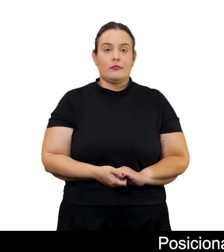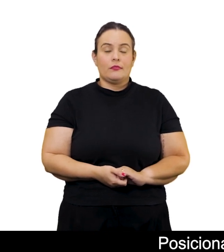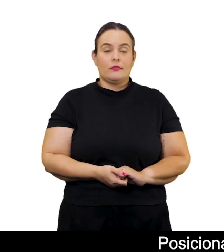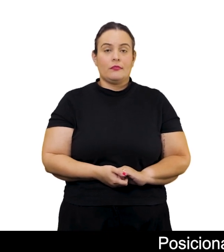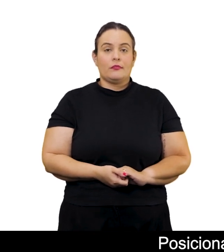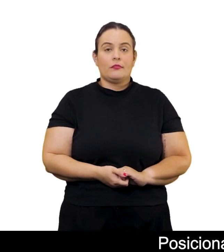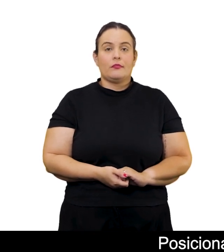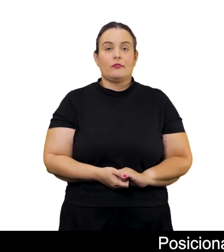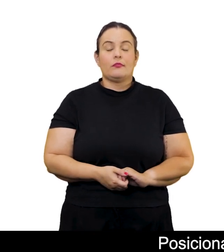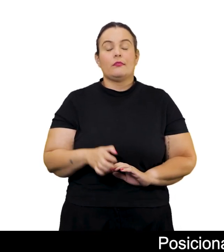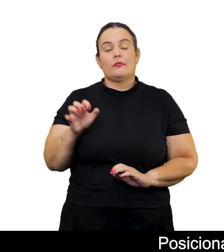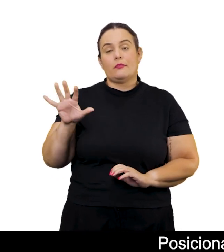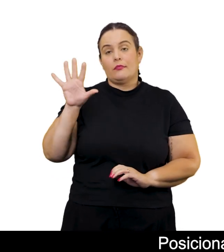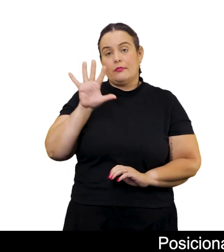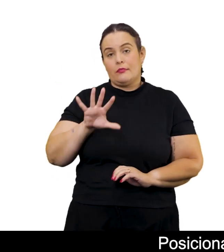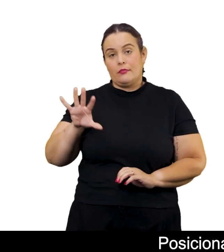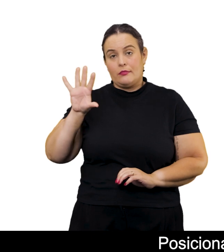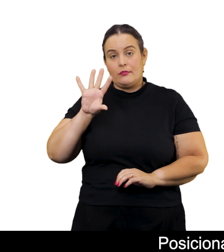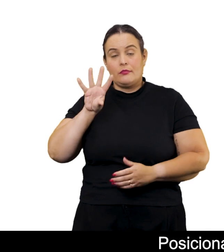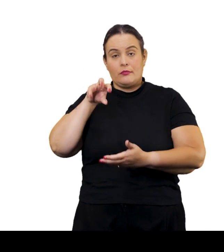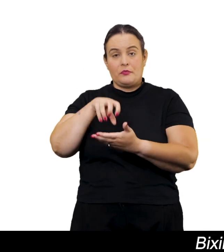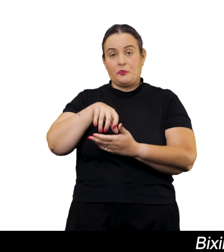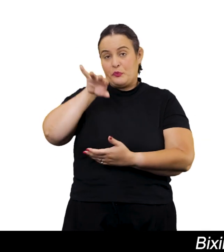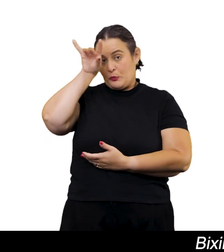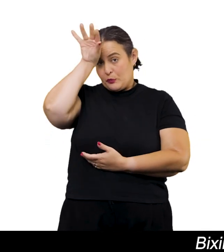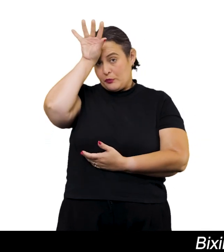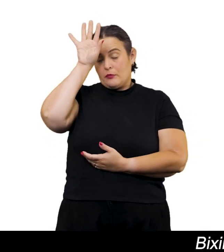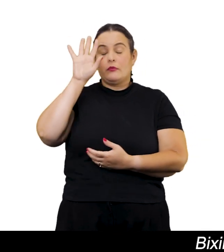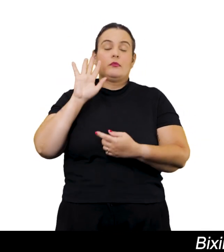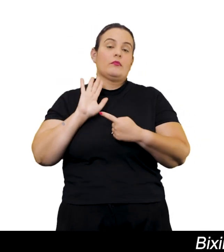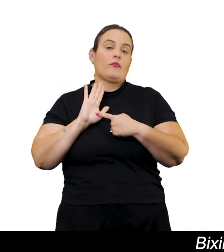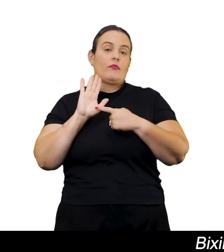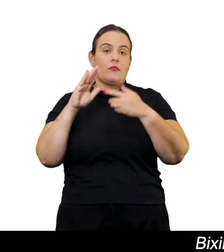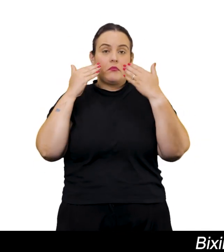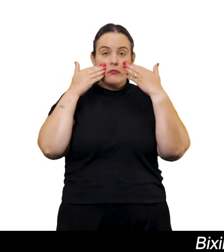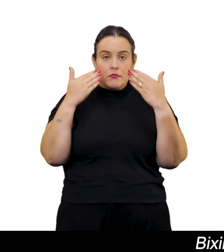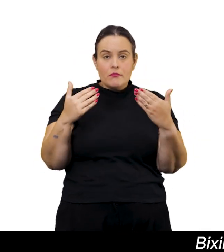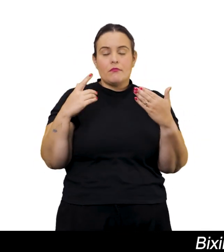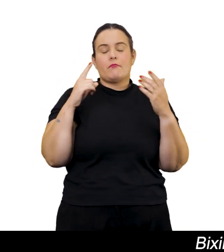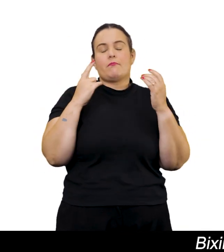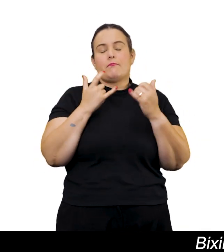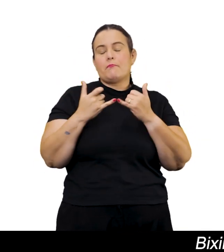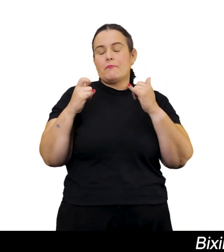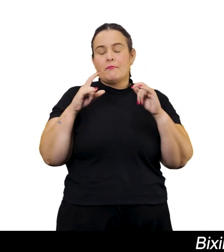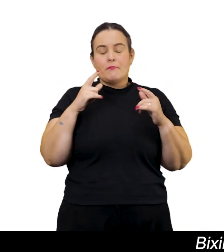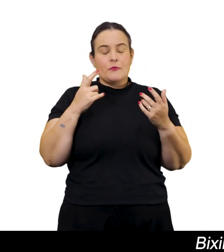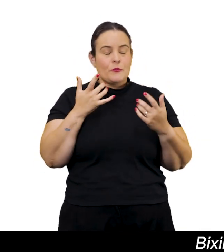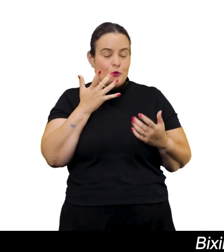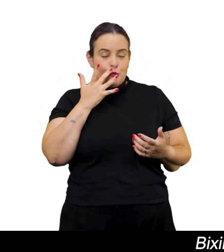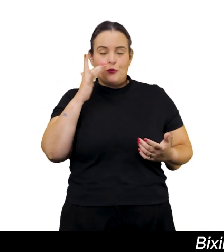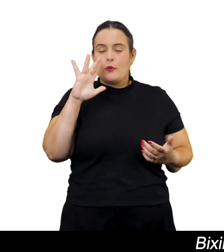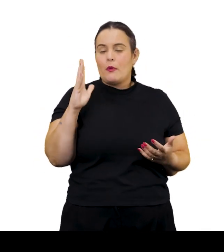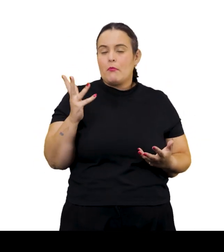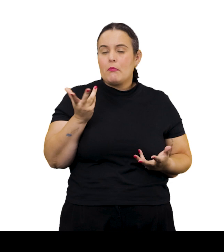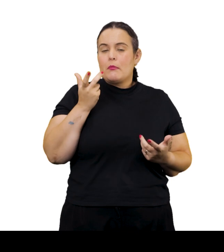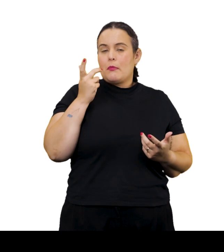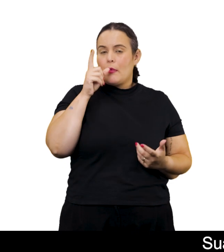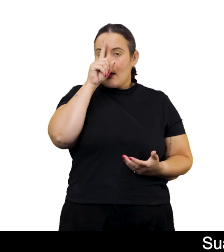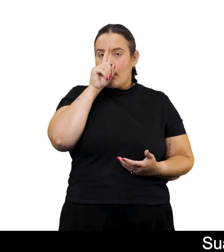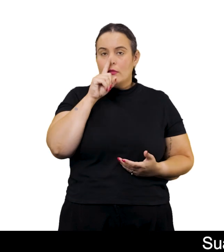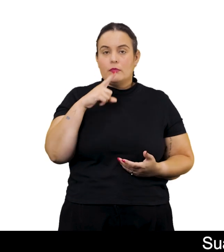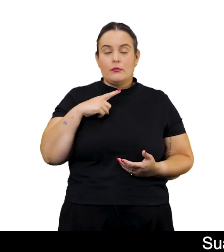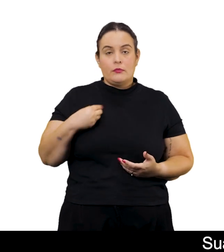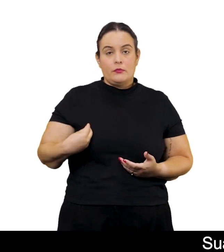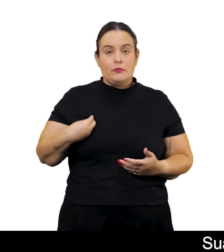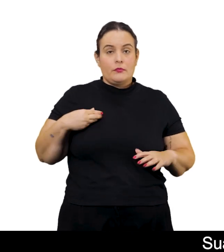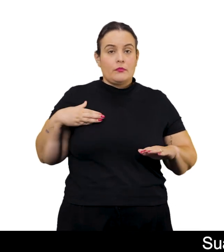Posicionada na porção mais à direita do centro da sala, Bichinha está exposta como um objeto de valor, uma joia perigosa.